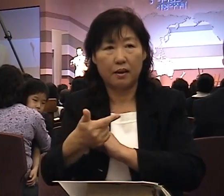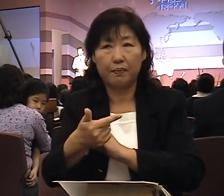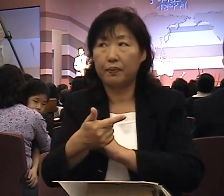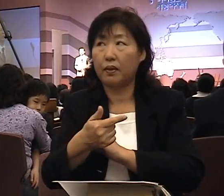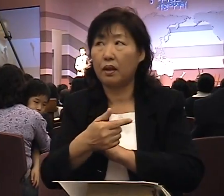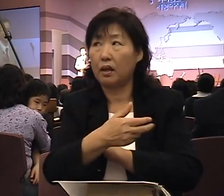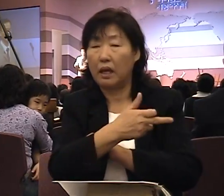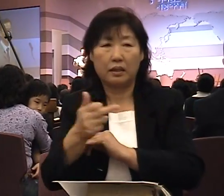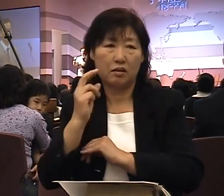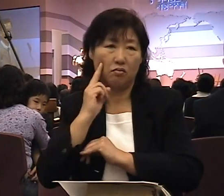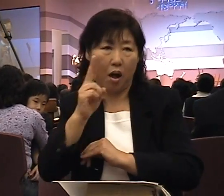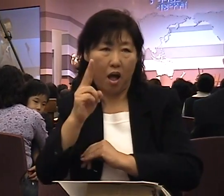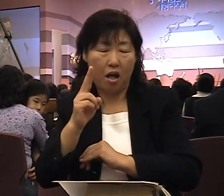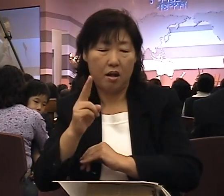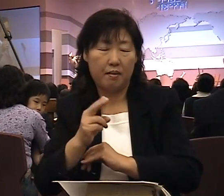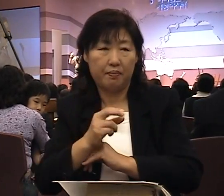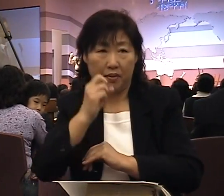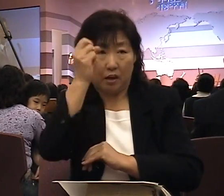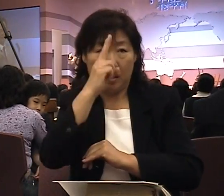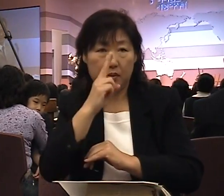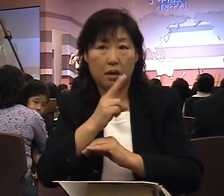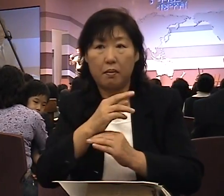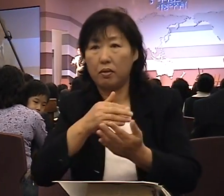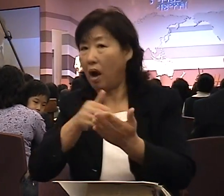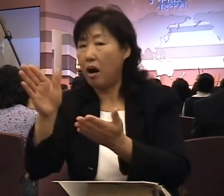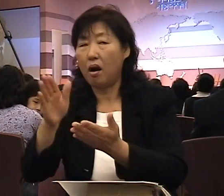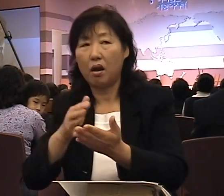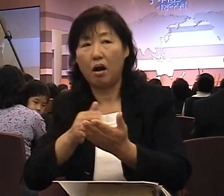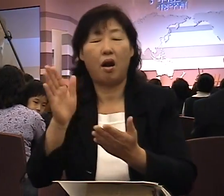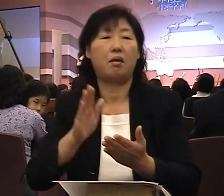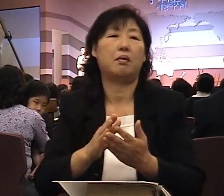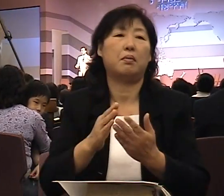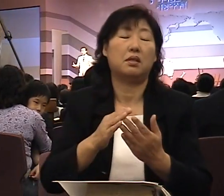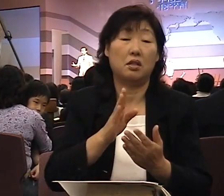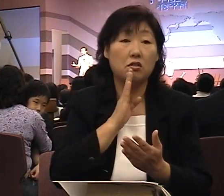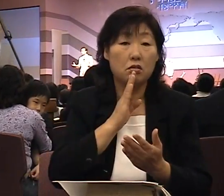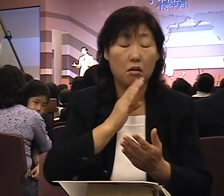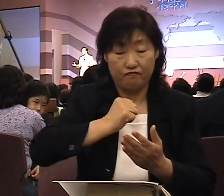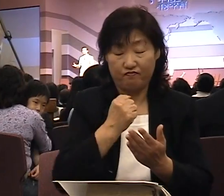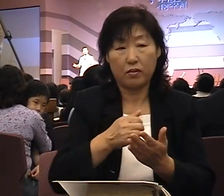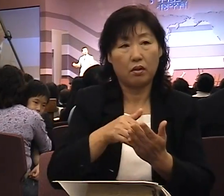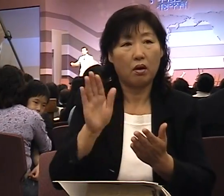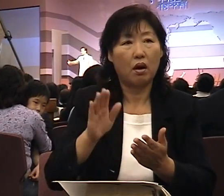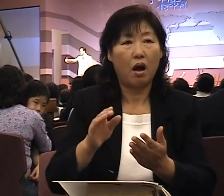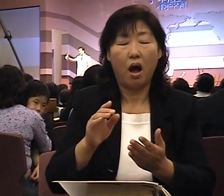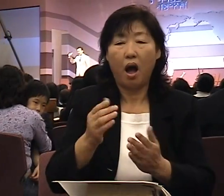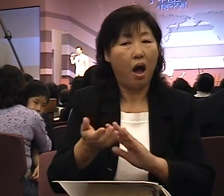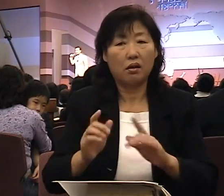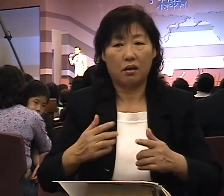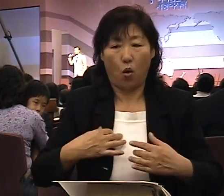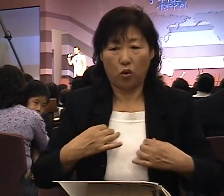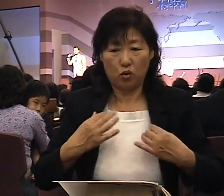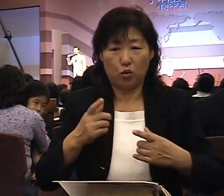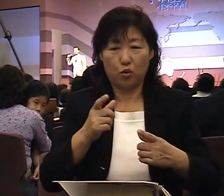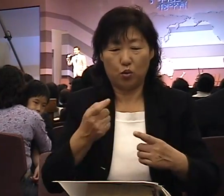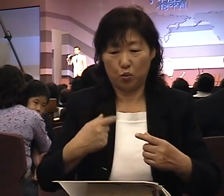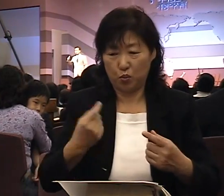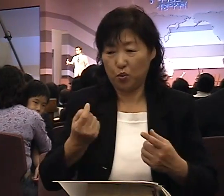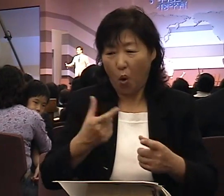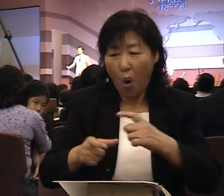굉장히 세요. 갑자기 나가라 그러면 나가야 됩니다. 아니, 옷 좀 더 입고 그럴 시간이 나가. 그렇죠?